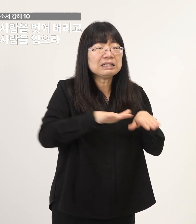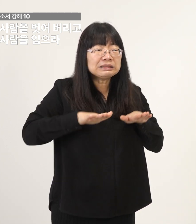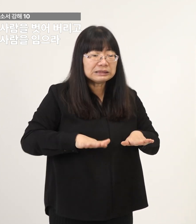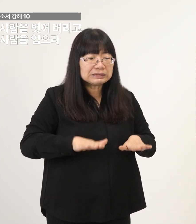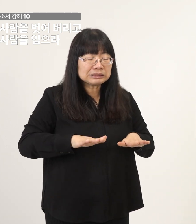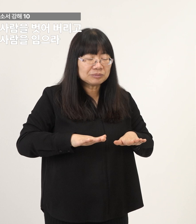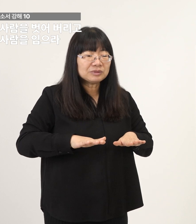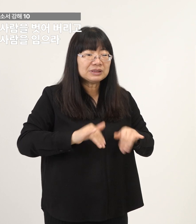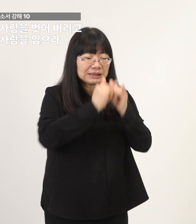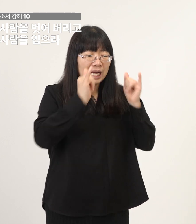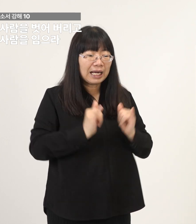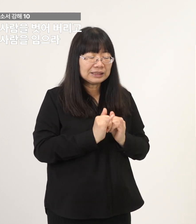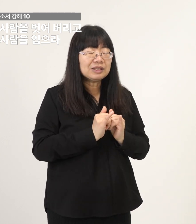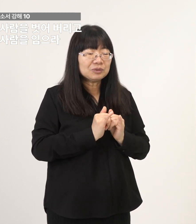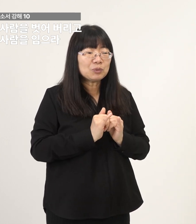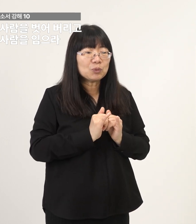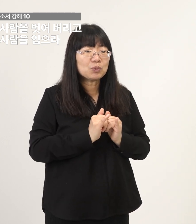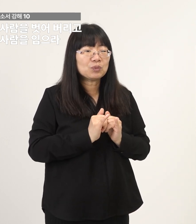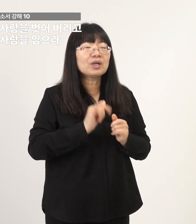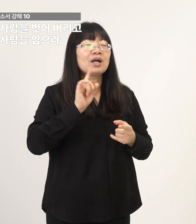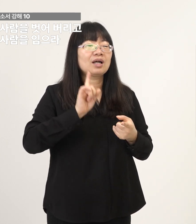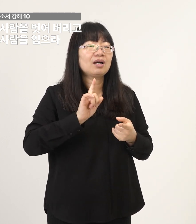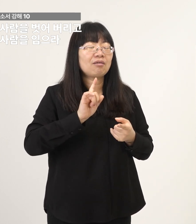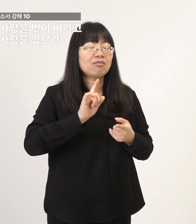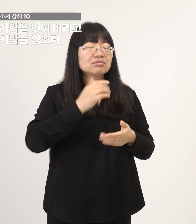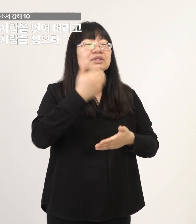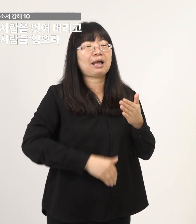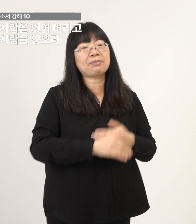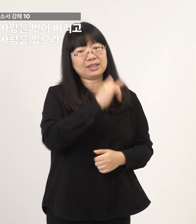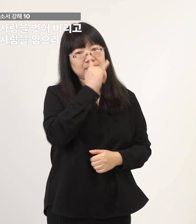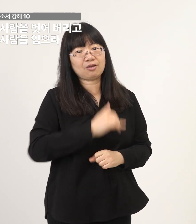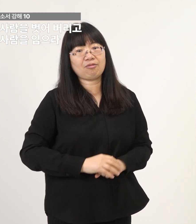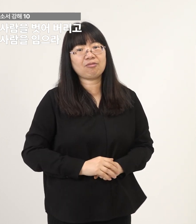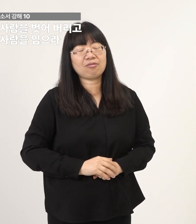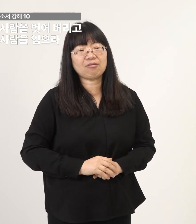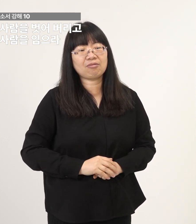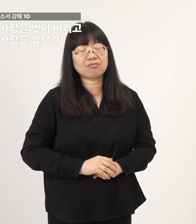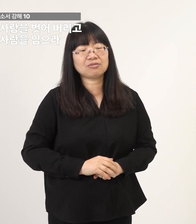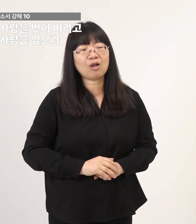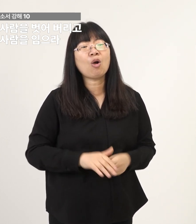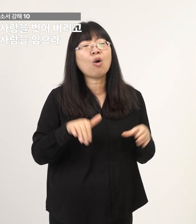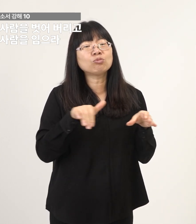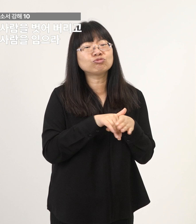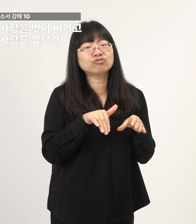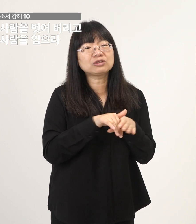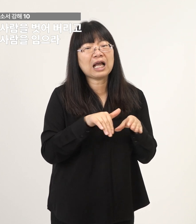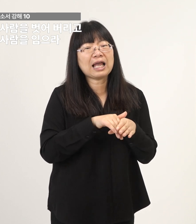사회를 교묘하게 파고든 그런 문화의 잔재가